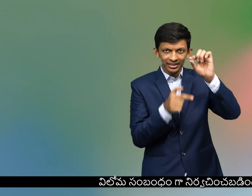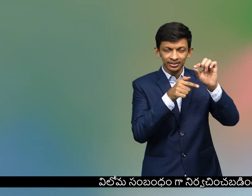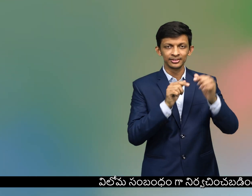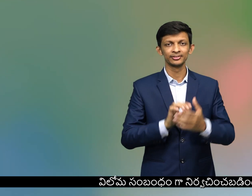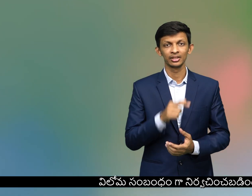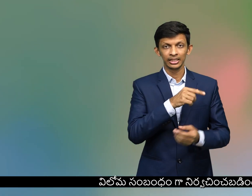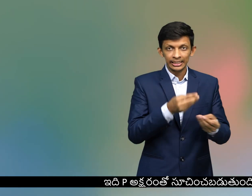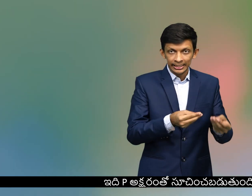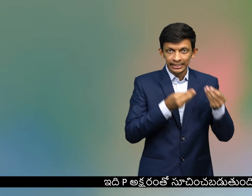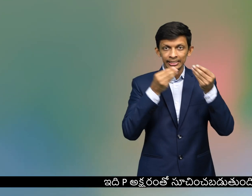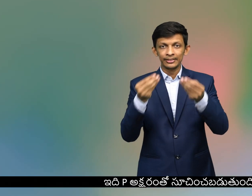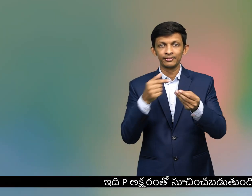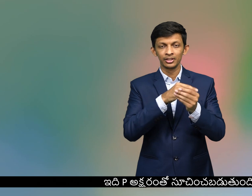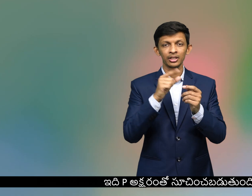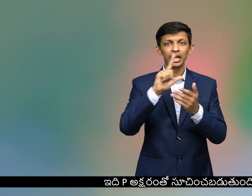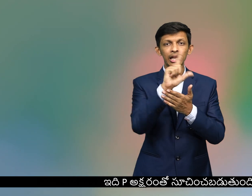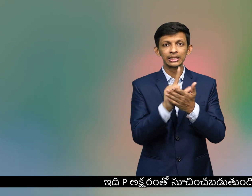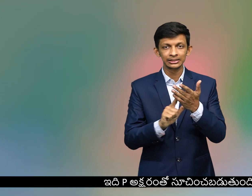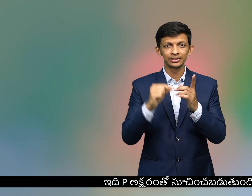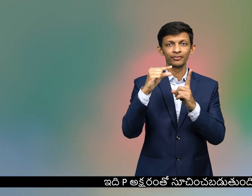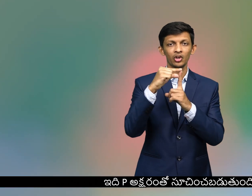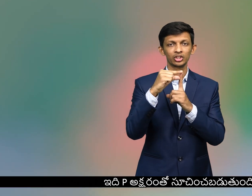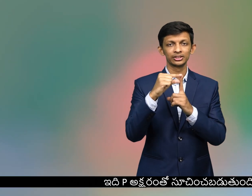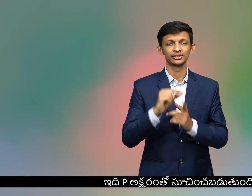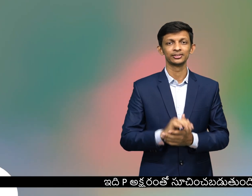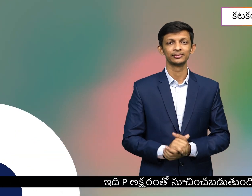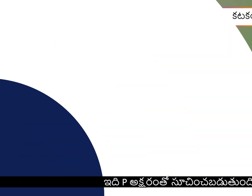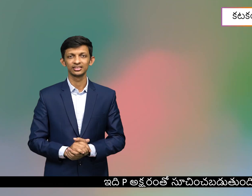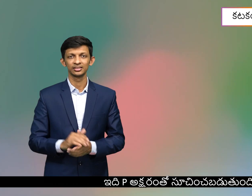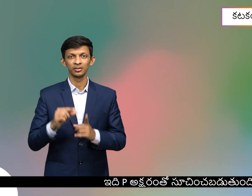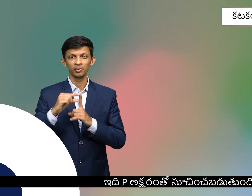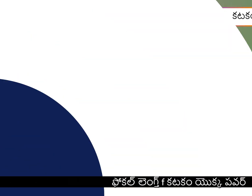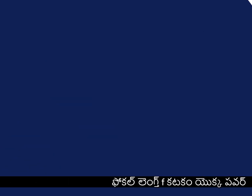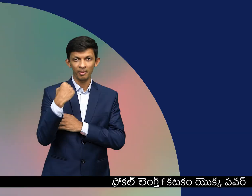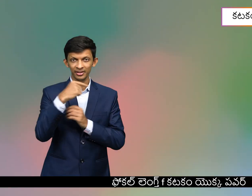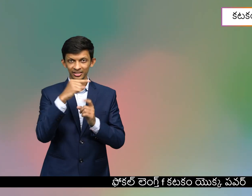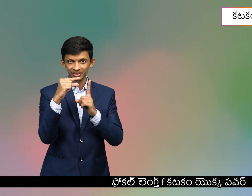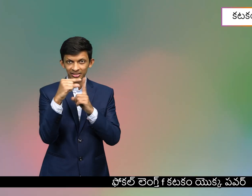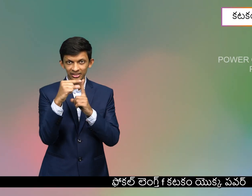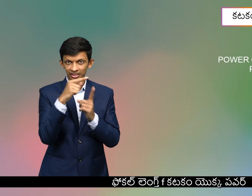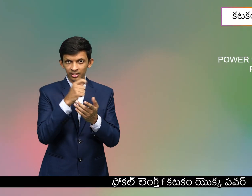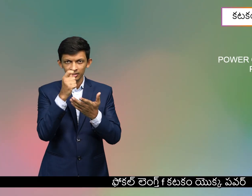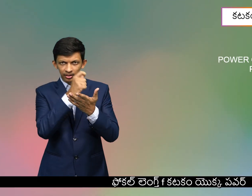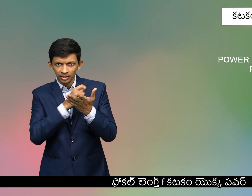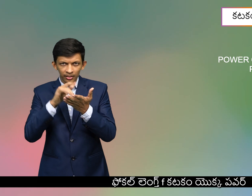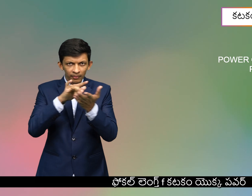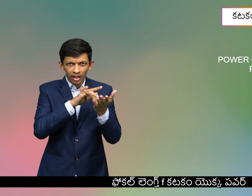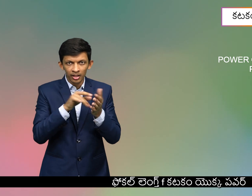సంబంధంగా నిర్వచించబడింది. ఇది P అక్షరంతో సూచించబడుతుంది. ఫోకల్ లెంగ్త్ F కటకం